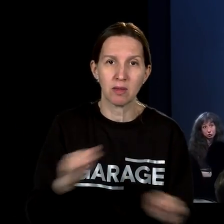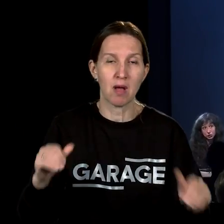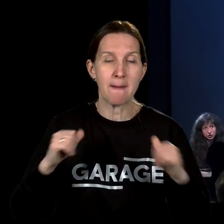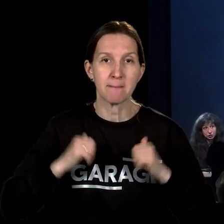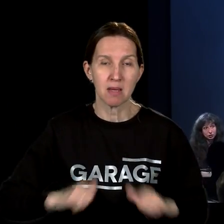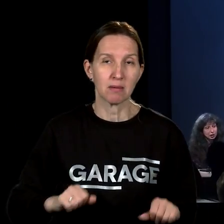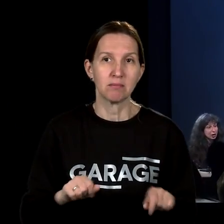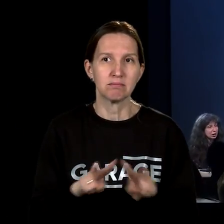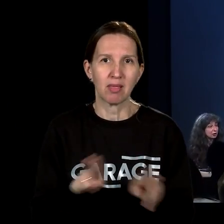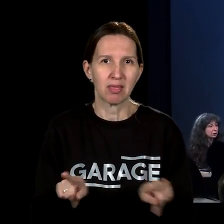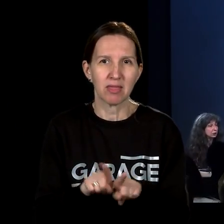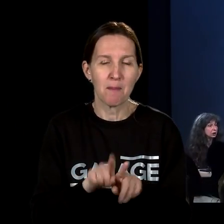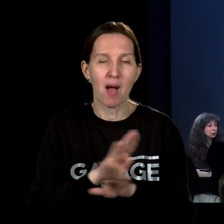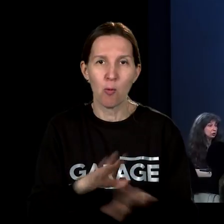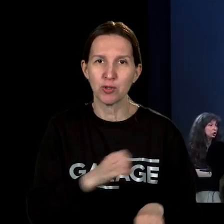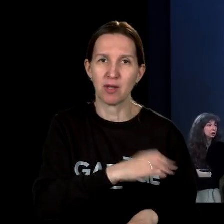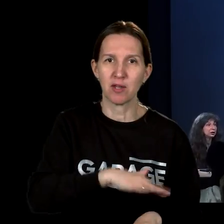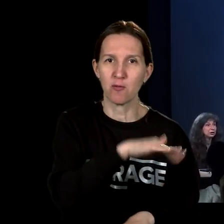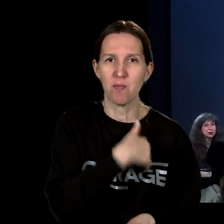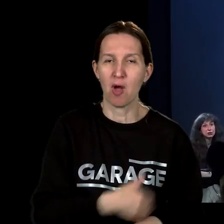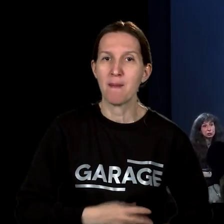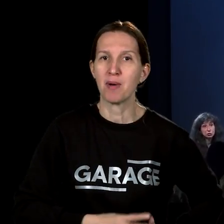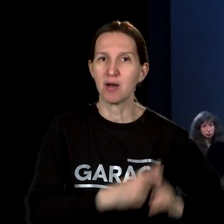войны, которую он застал.